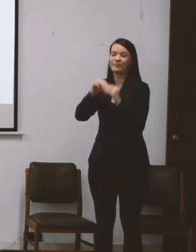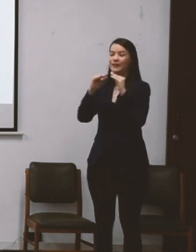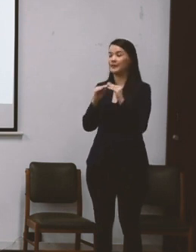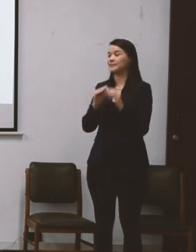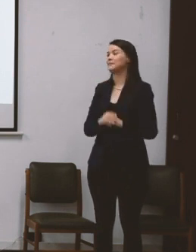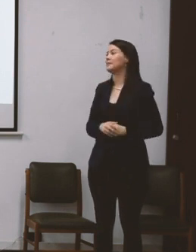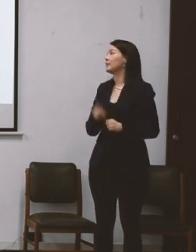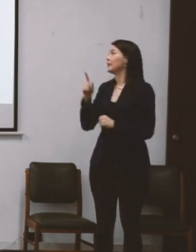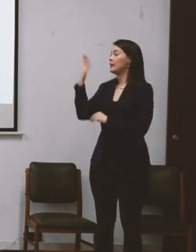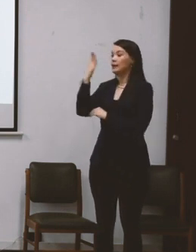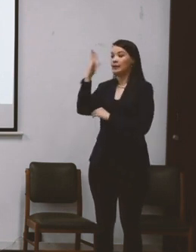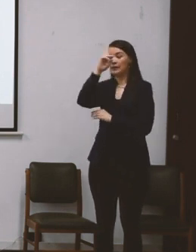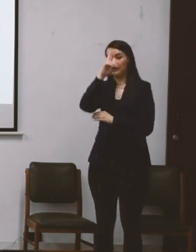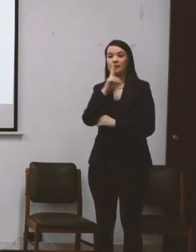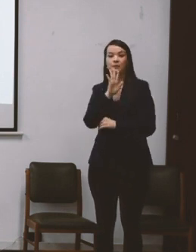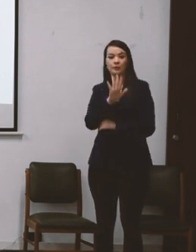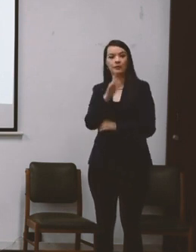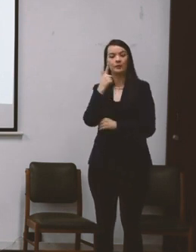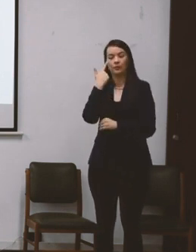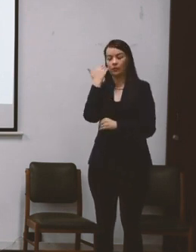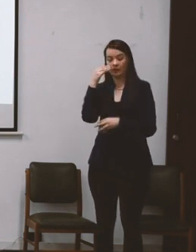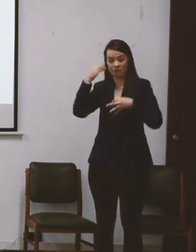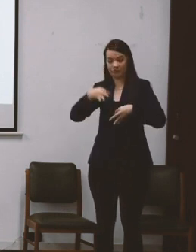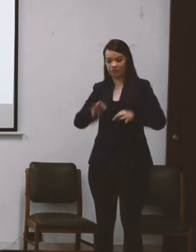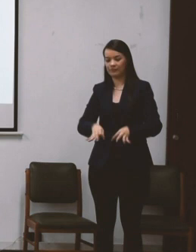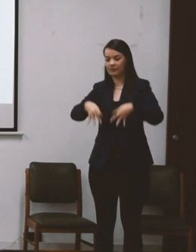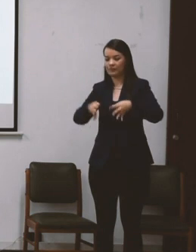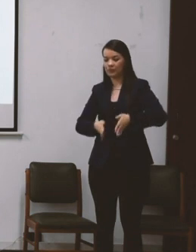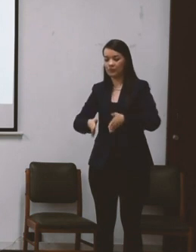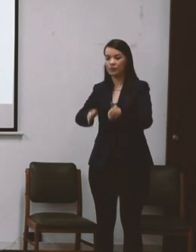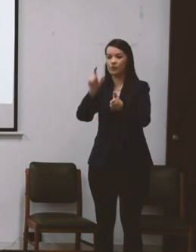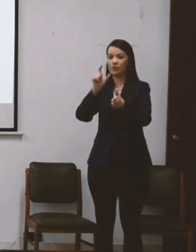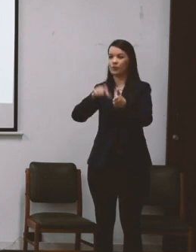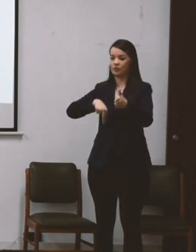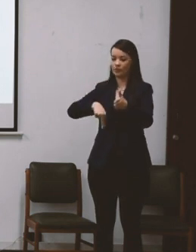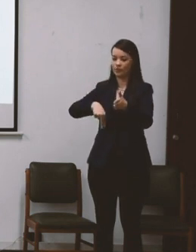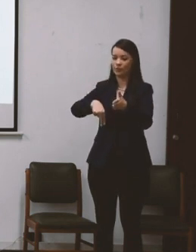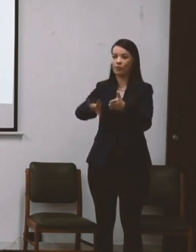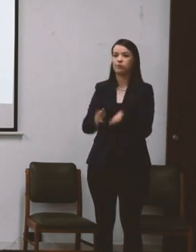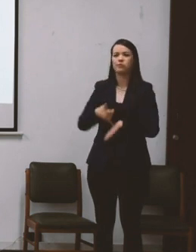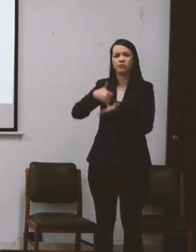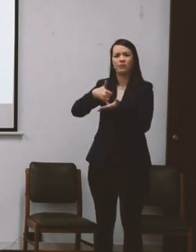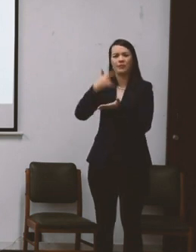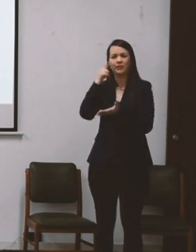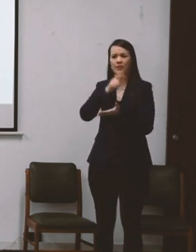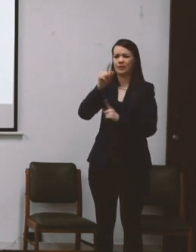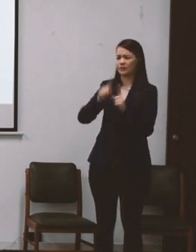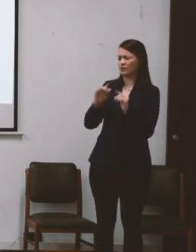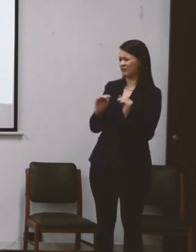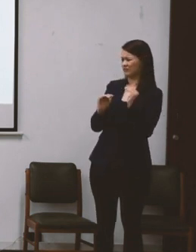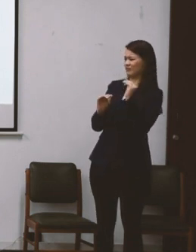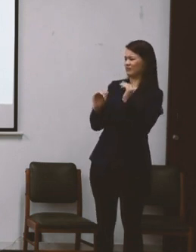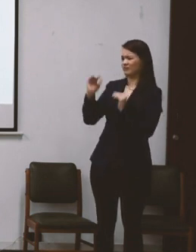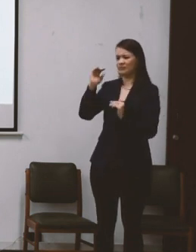hace visible a una mujer indígena que camina por la alfombra roja de los premios Oscar, pero nubla cómo ese mismo efecto enaltece la gentrificación